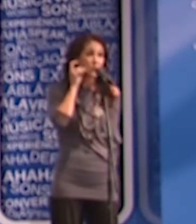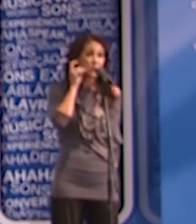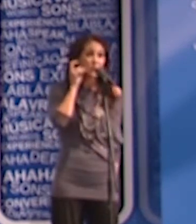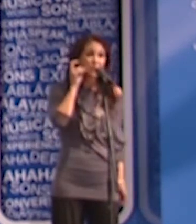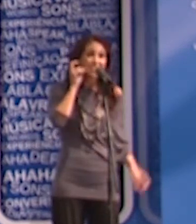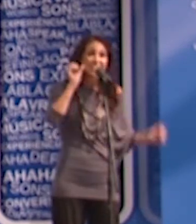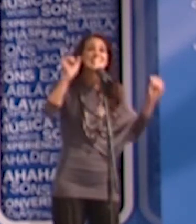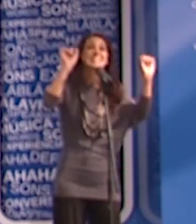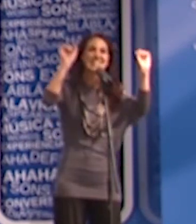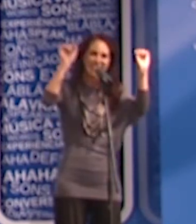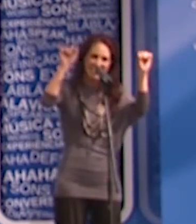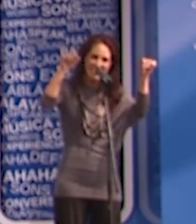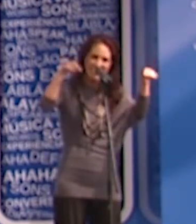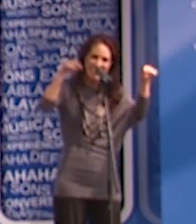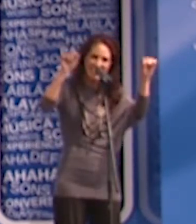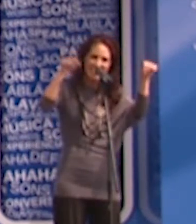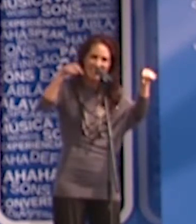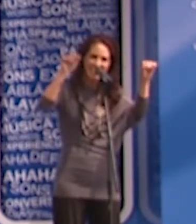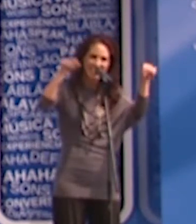Prometo que